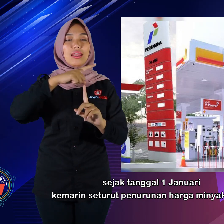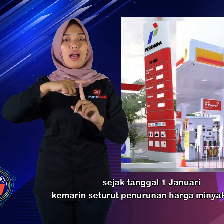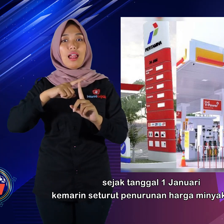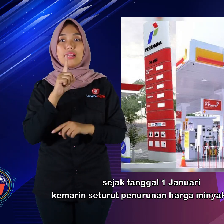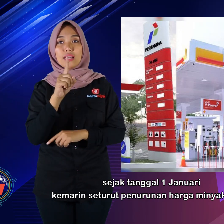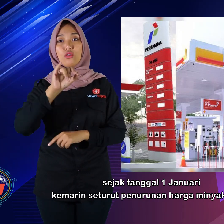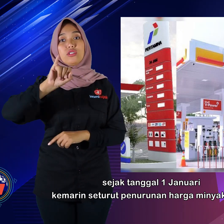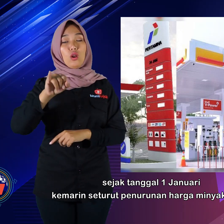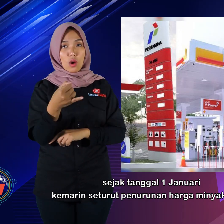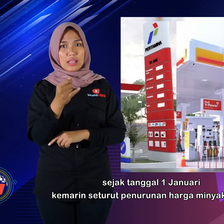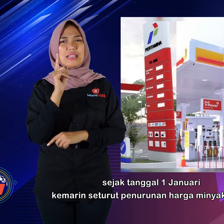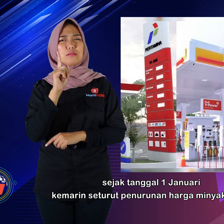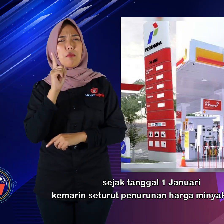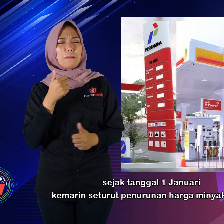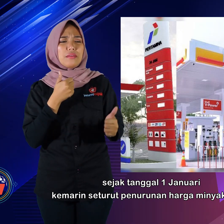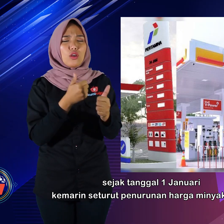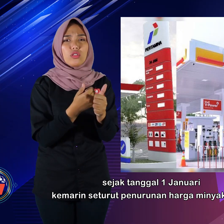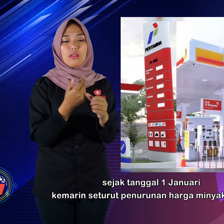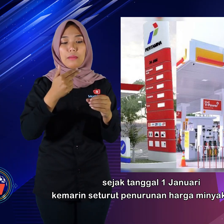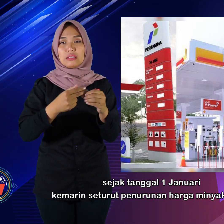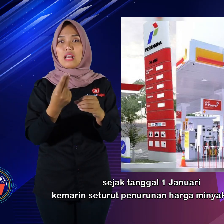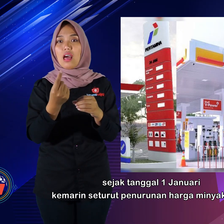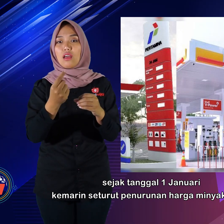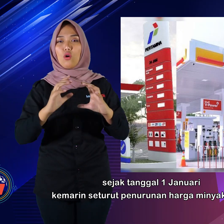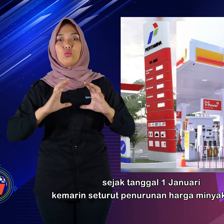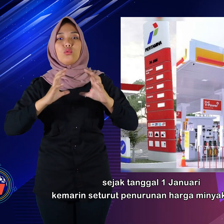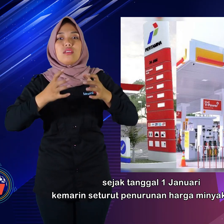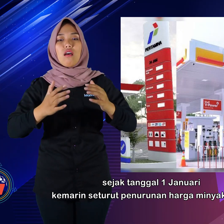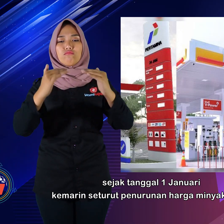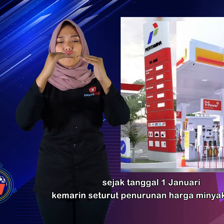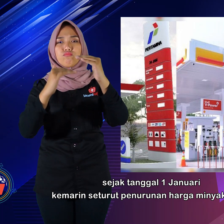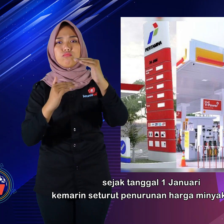Sejak tanggal 1 Januari kemarin, seturut penurunan harga minyak dunia.